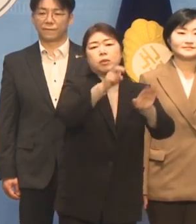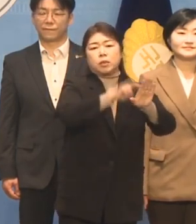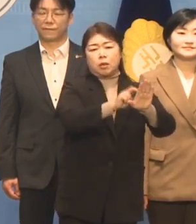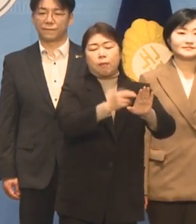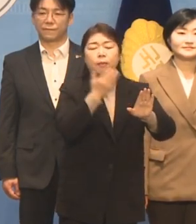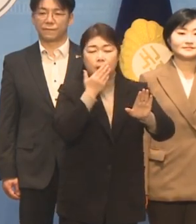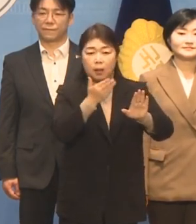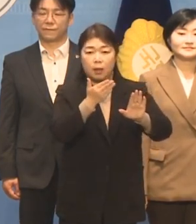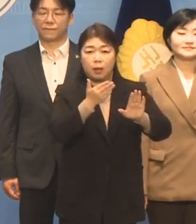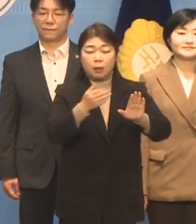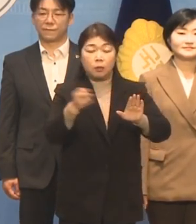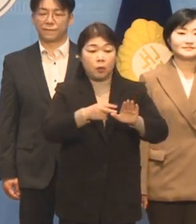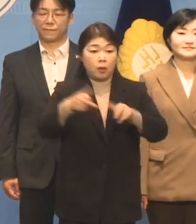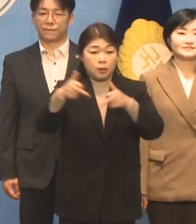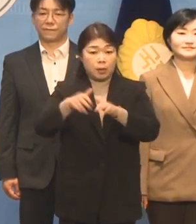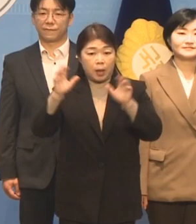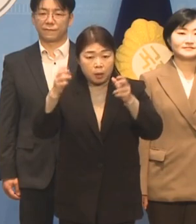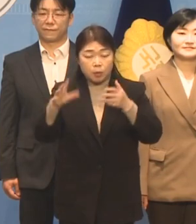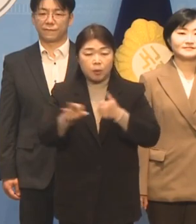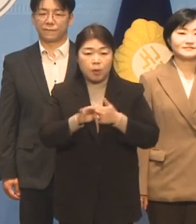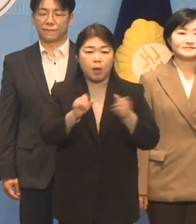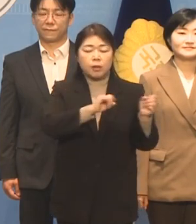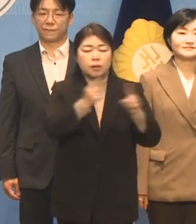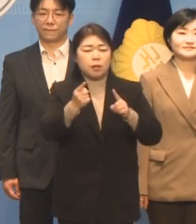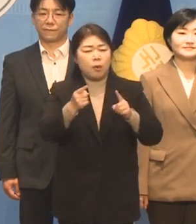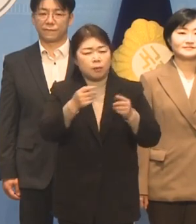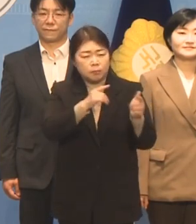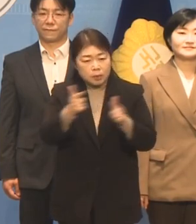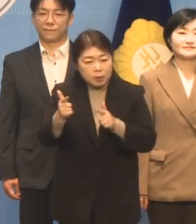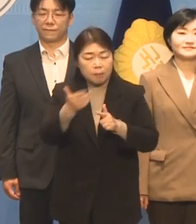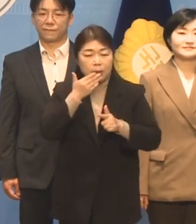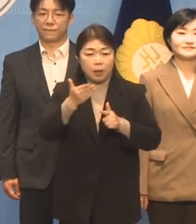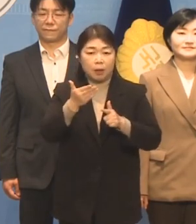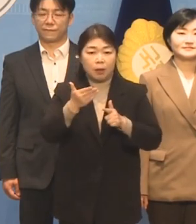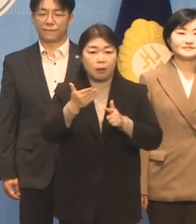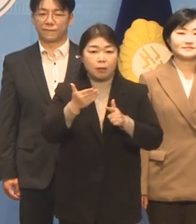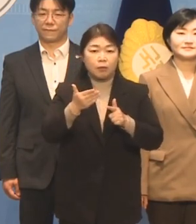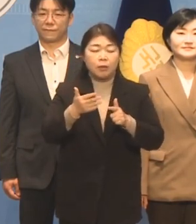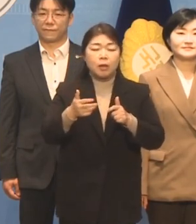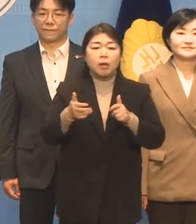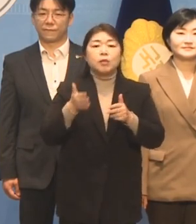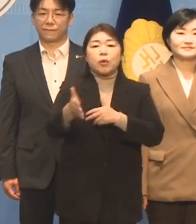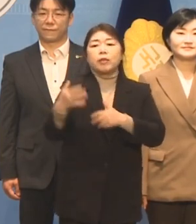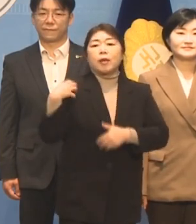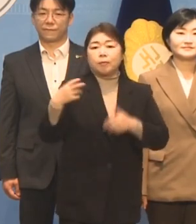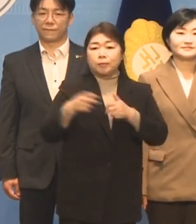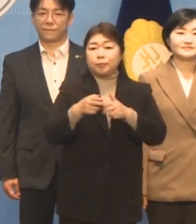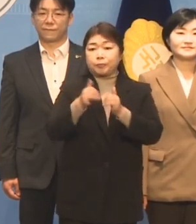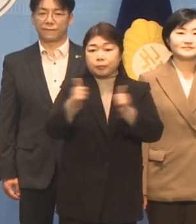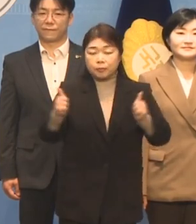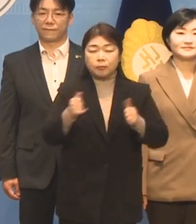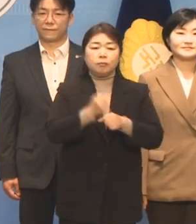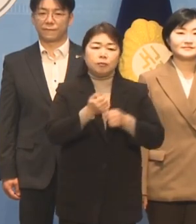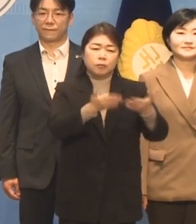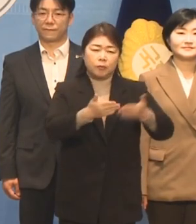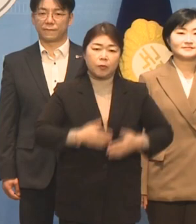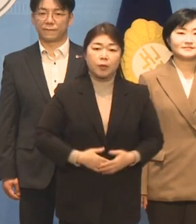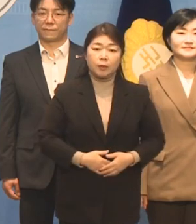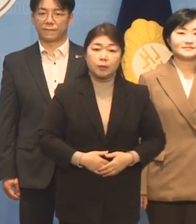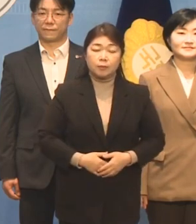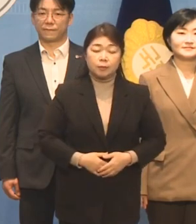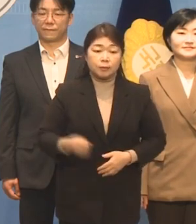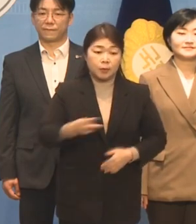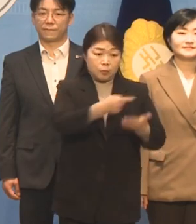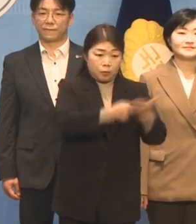가능한 주치의를 제공합니다. 수술 등 입원 치료가 필요하면 지역 거점 어린이 병원과